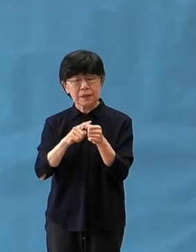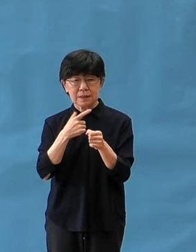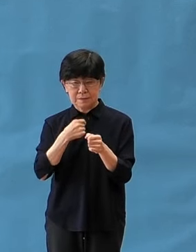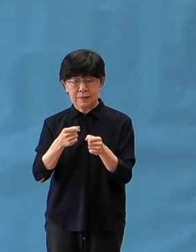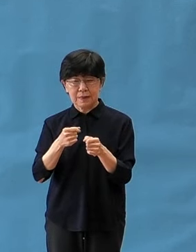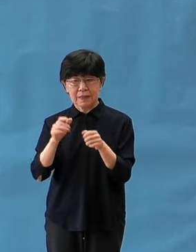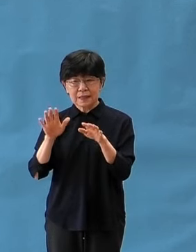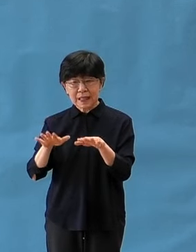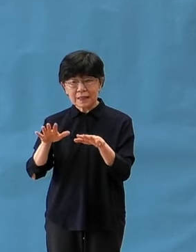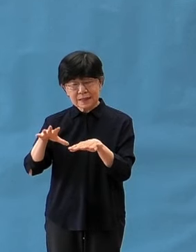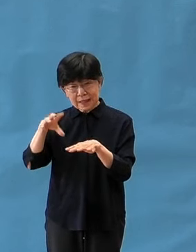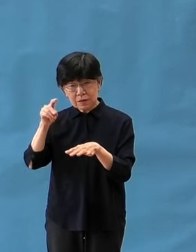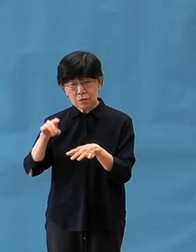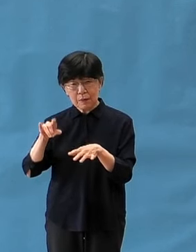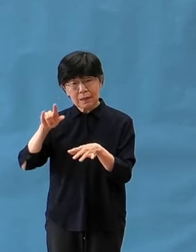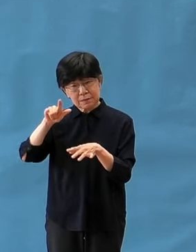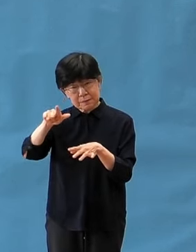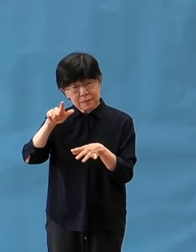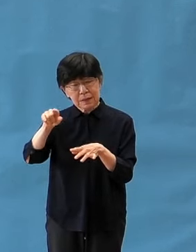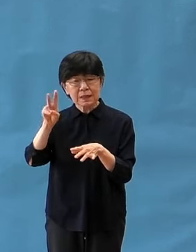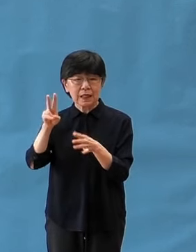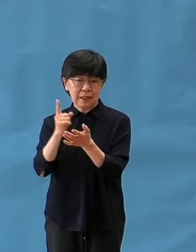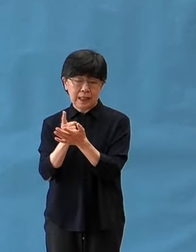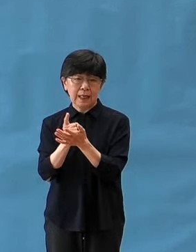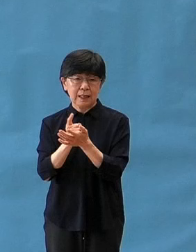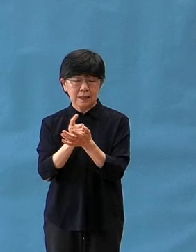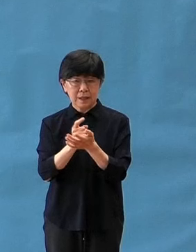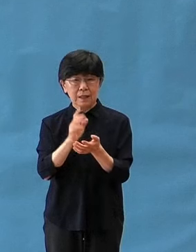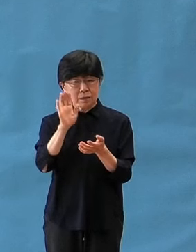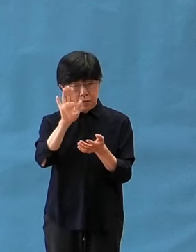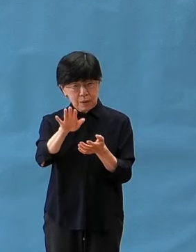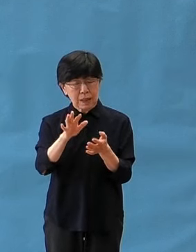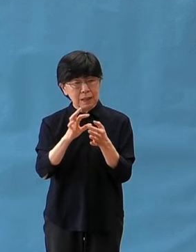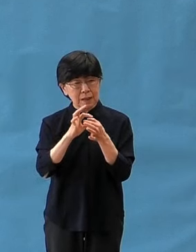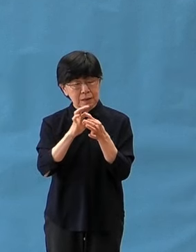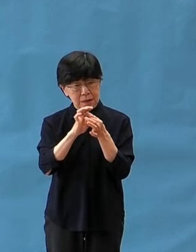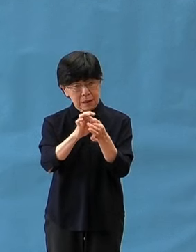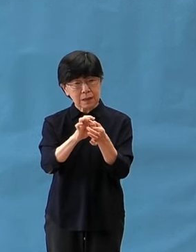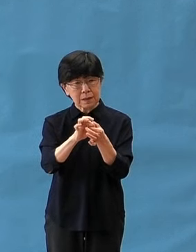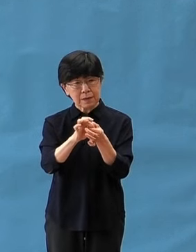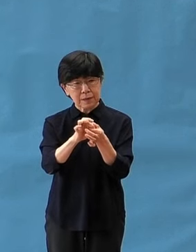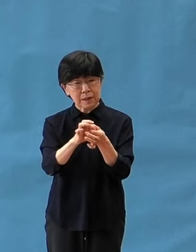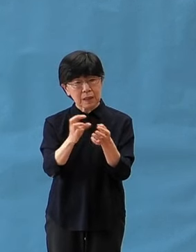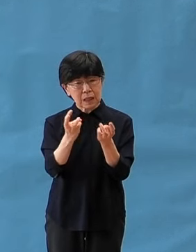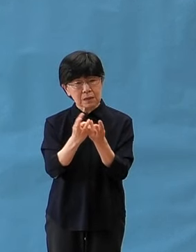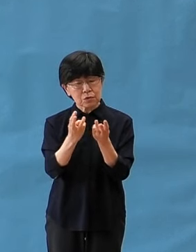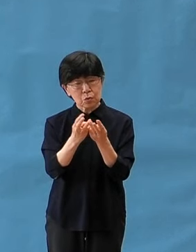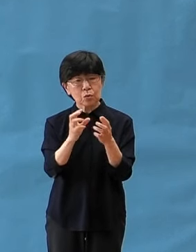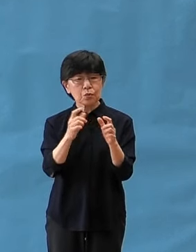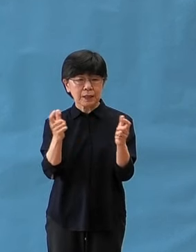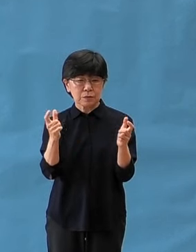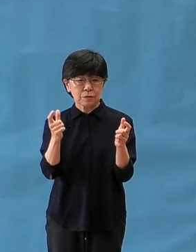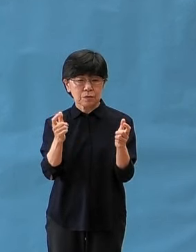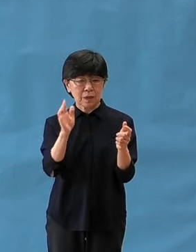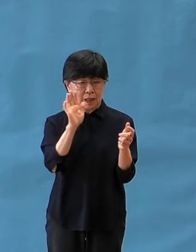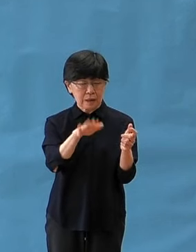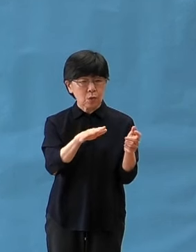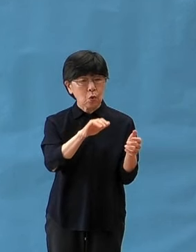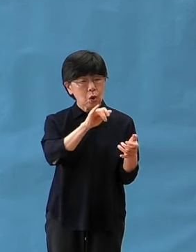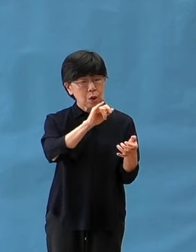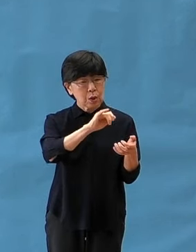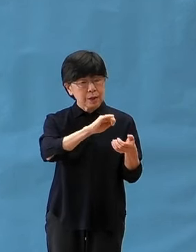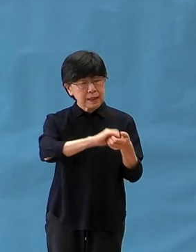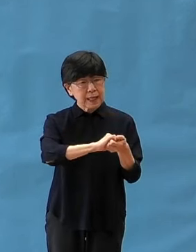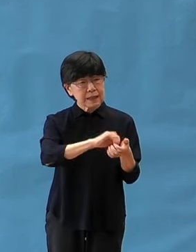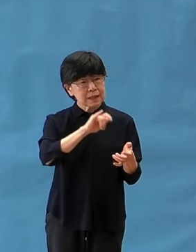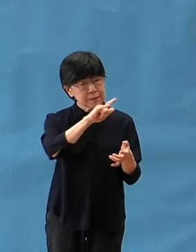の連続チャーターかもしれませんけれども、そういうものを長くあのしていって、あの定期便につなげていくということを